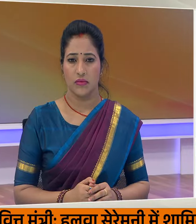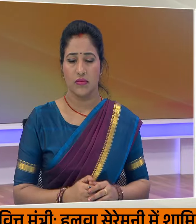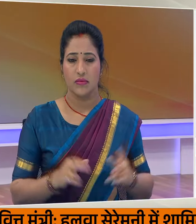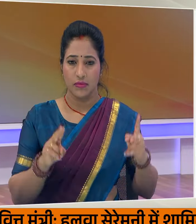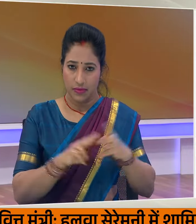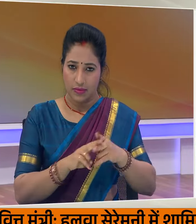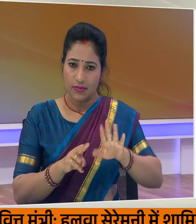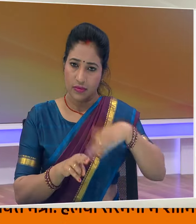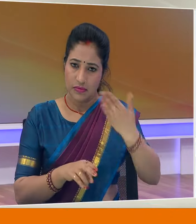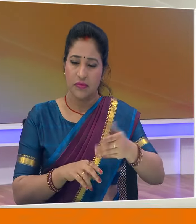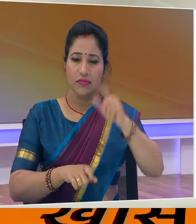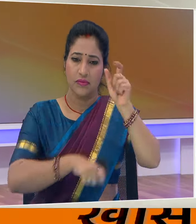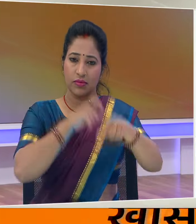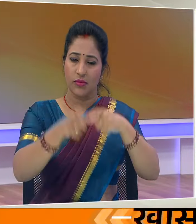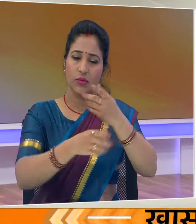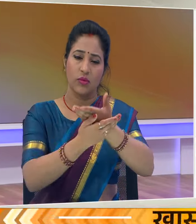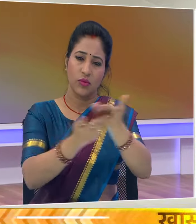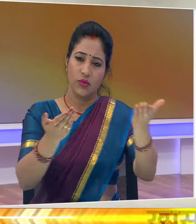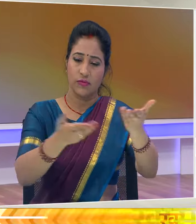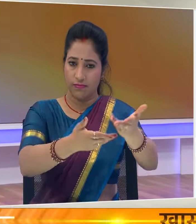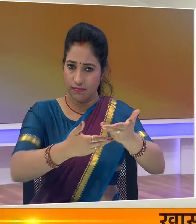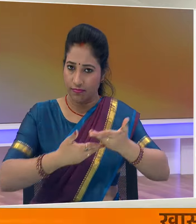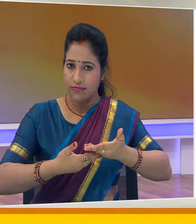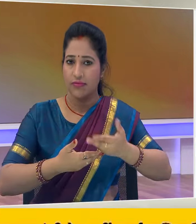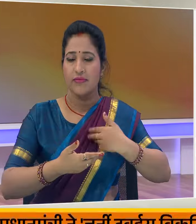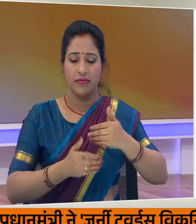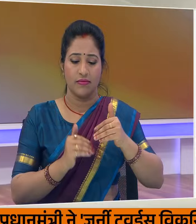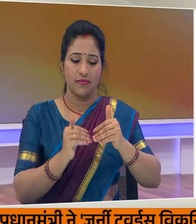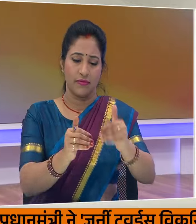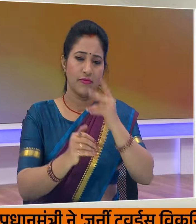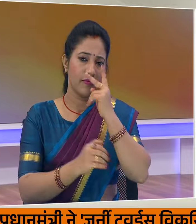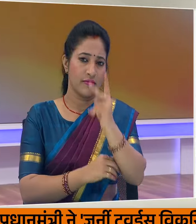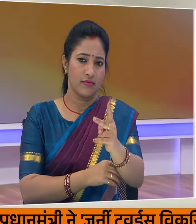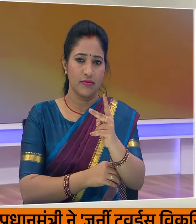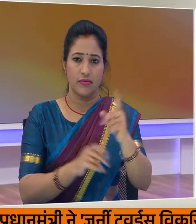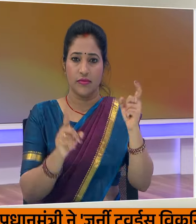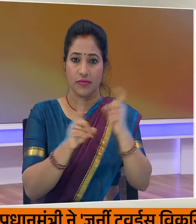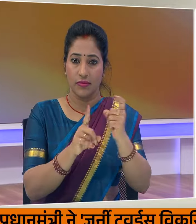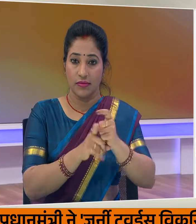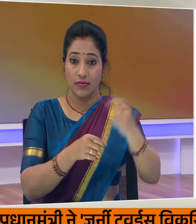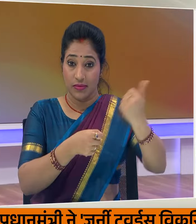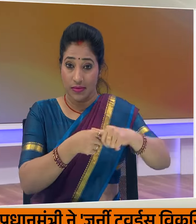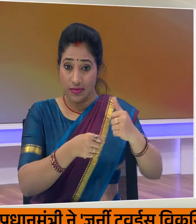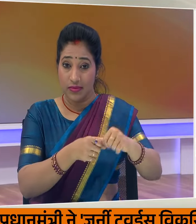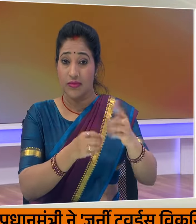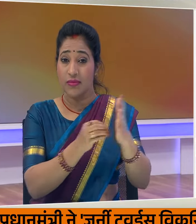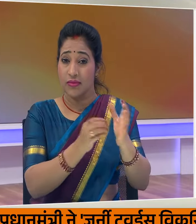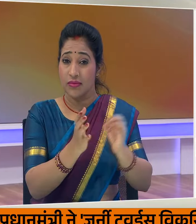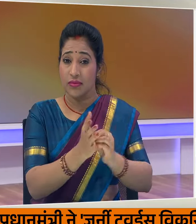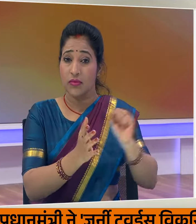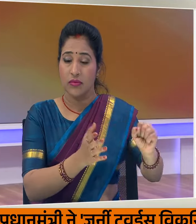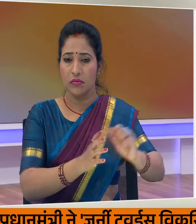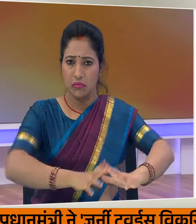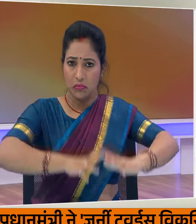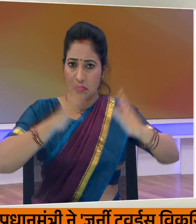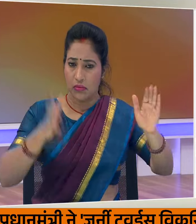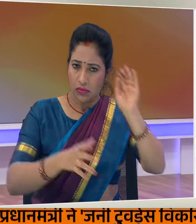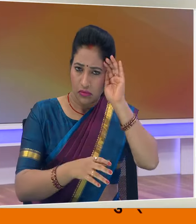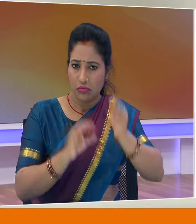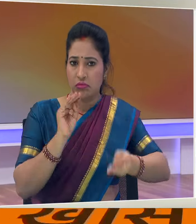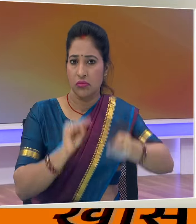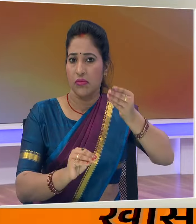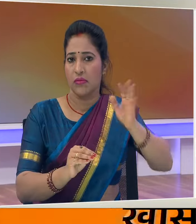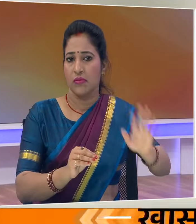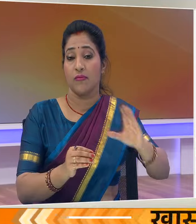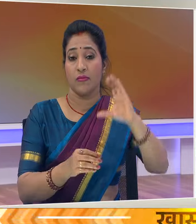ब्रेक के बाद एक बार फिर से आपका स्वागत है। आगे की खबरों में, दिल्ली शराब घोटाला मामले में एक बड़ी बात सामने